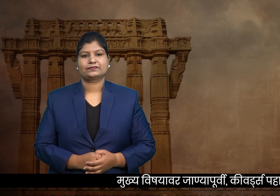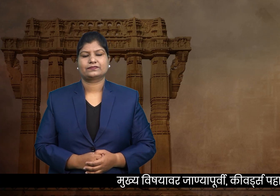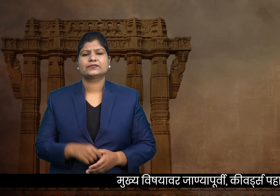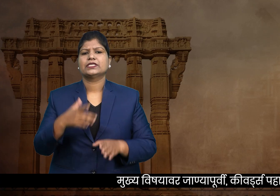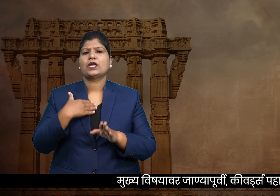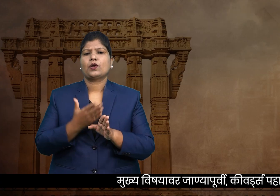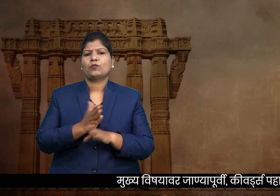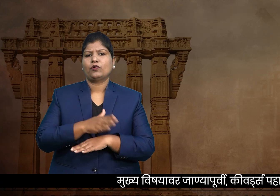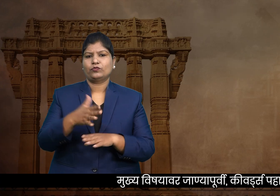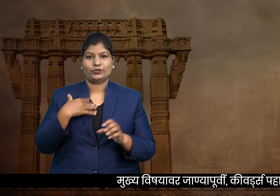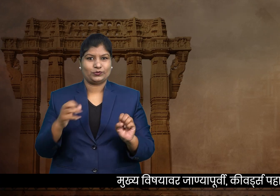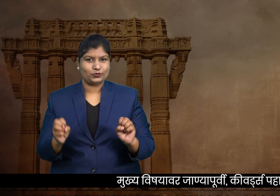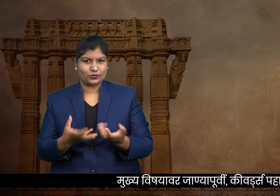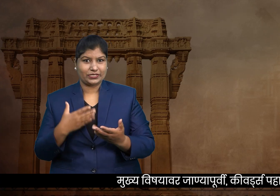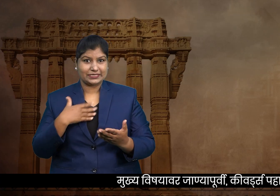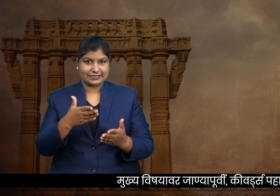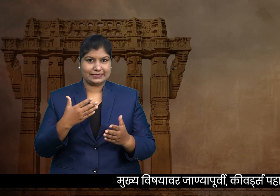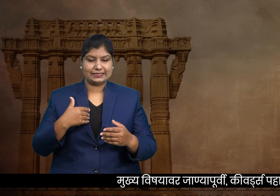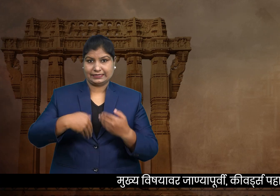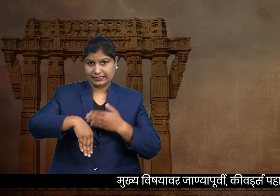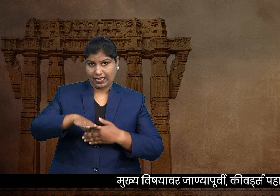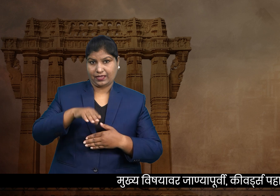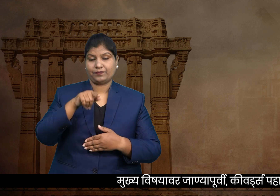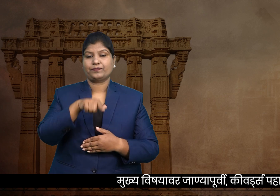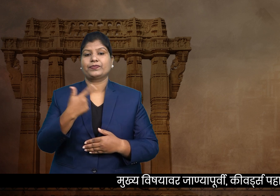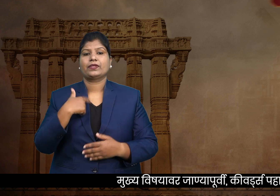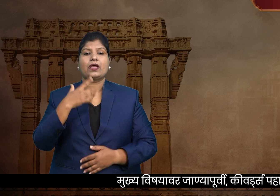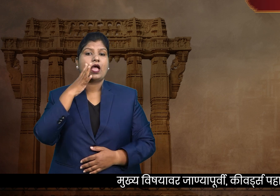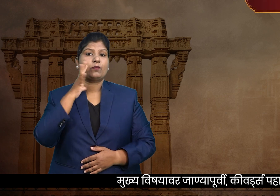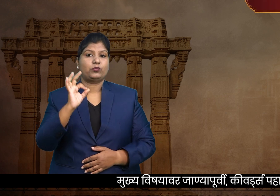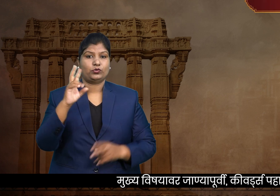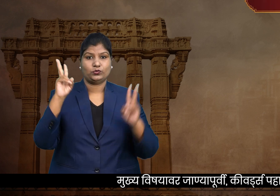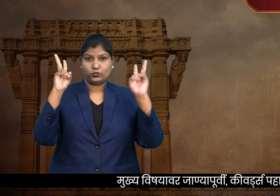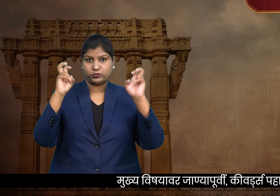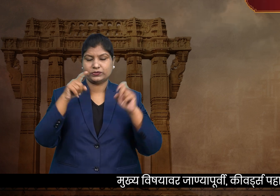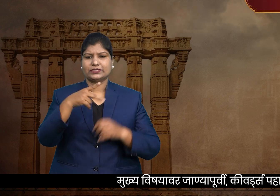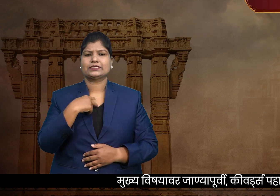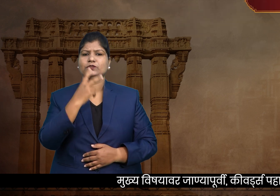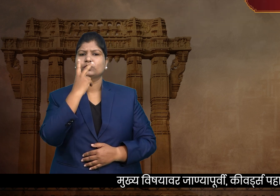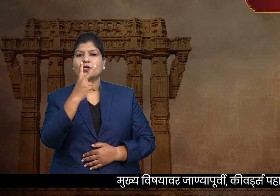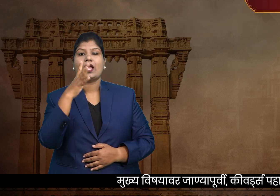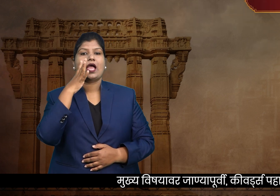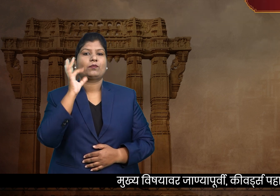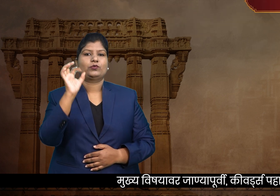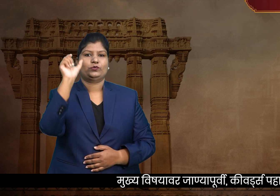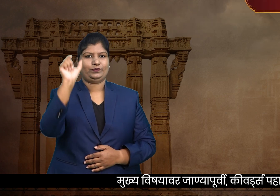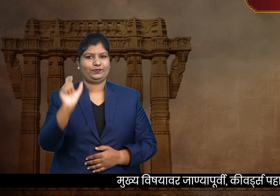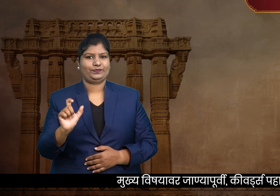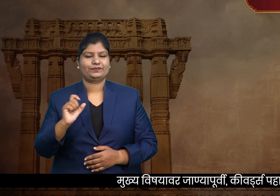मुख्य विषयावर जाण्यापूर्वी कीवर्ड्स पहा.